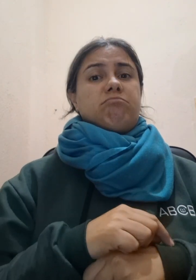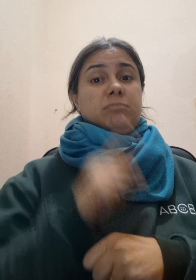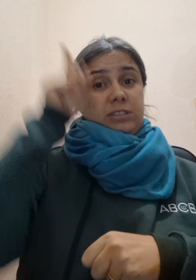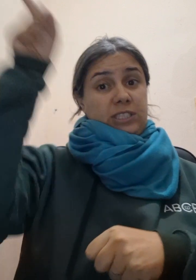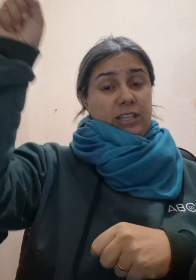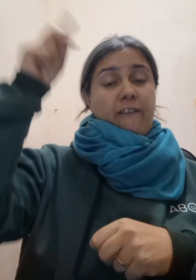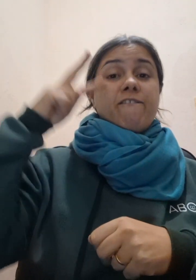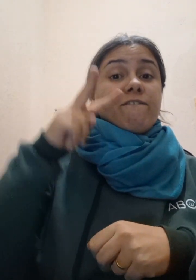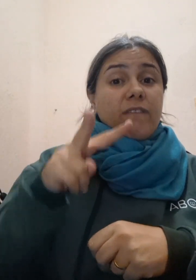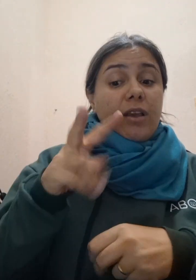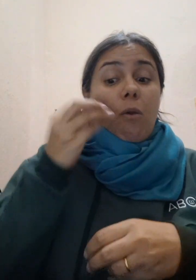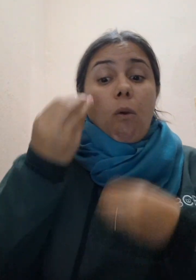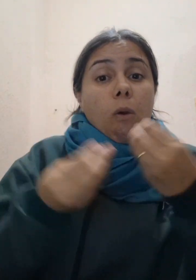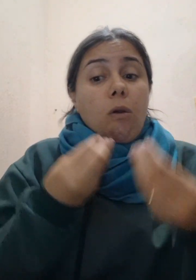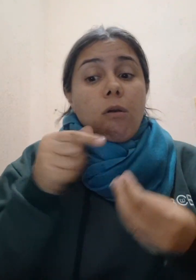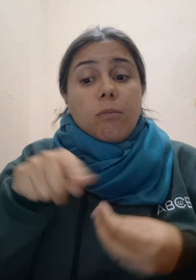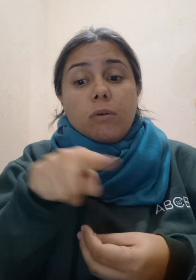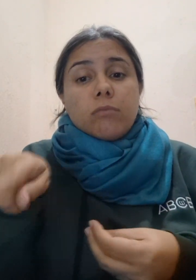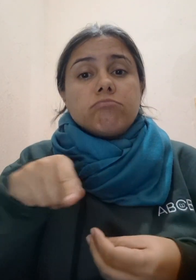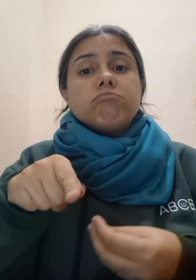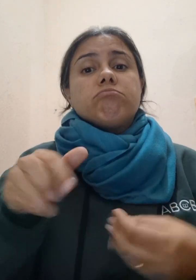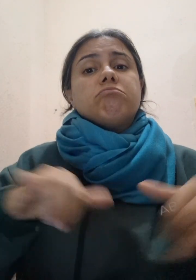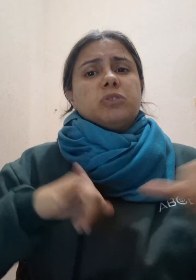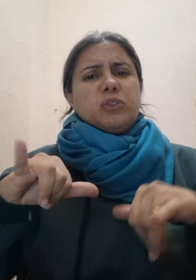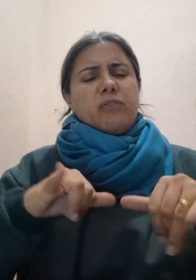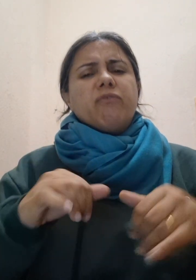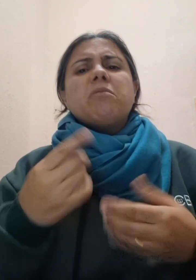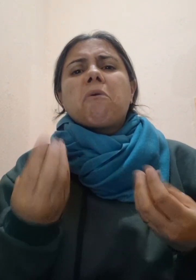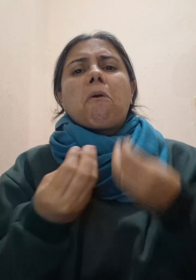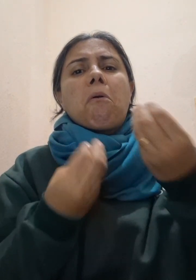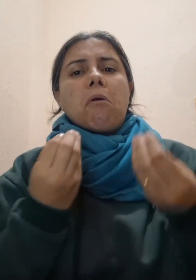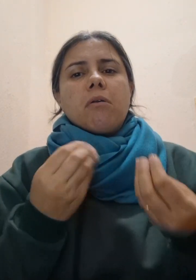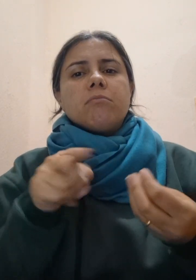enfrenta? Reclamando? Deus está vendo como que a gente